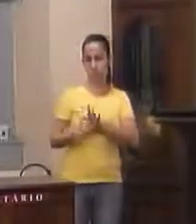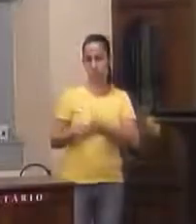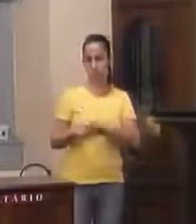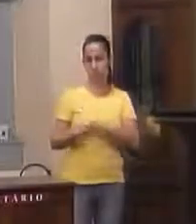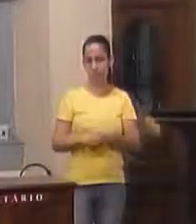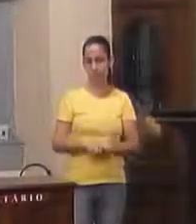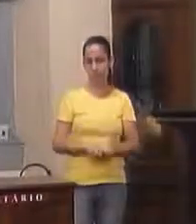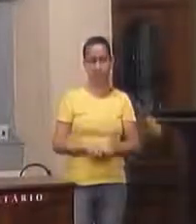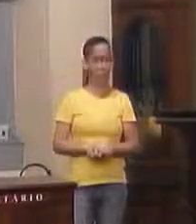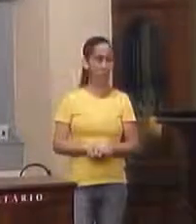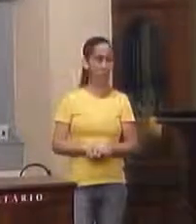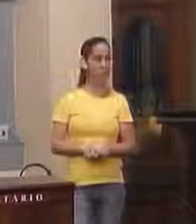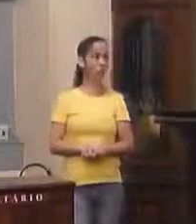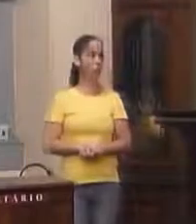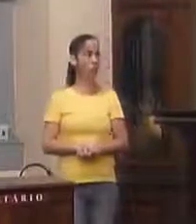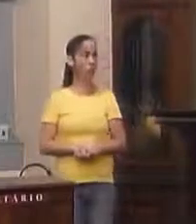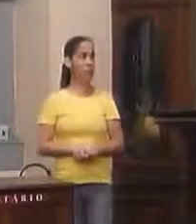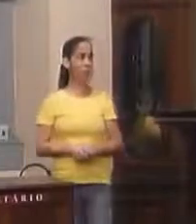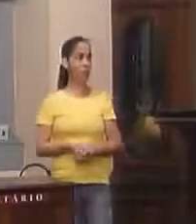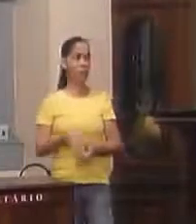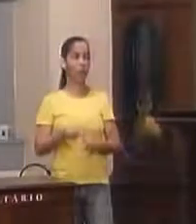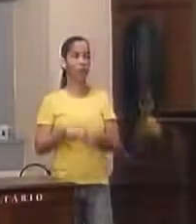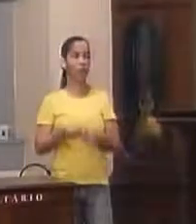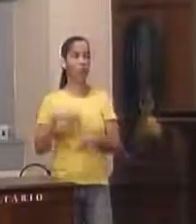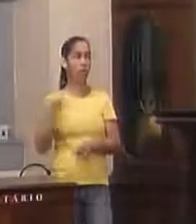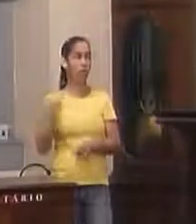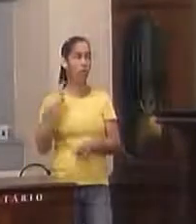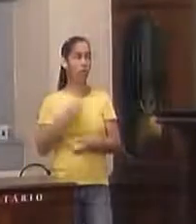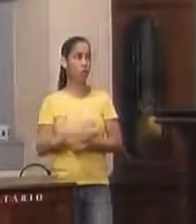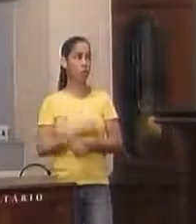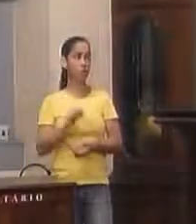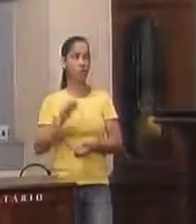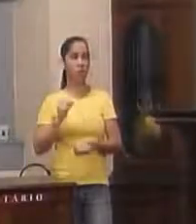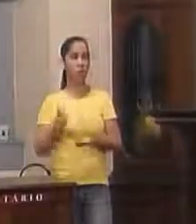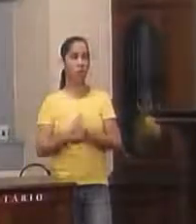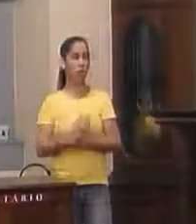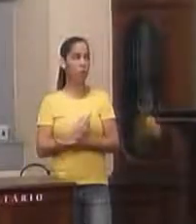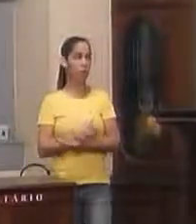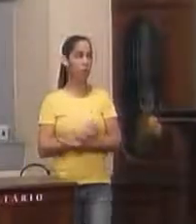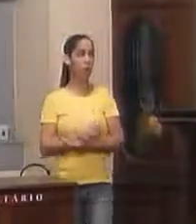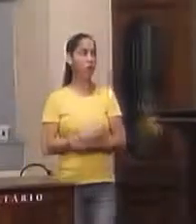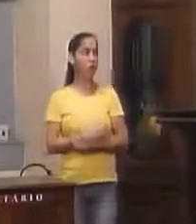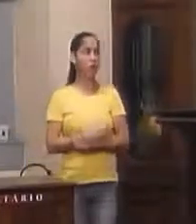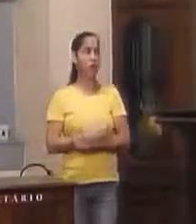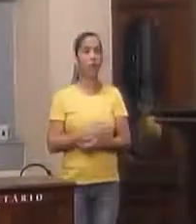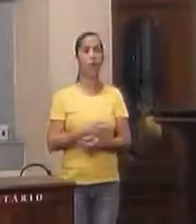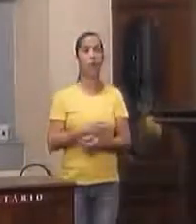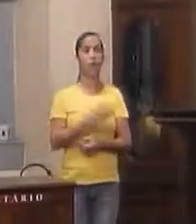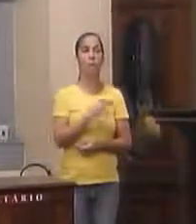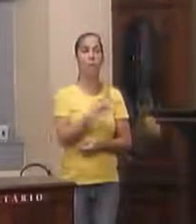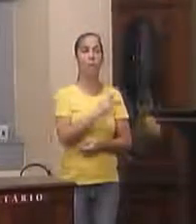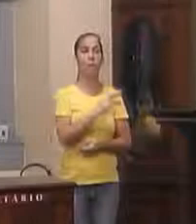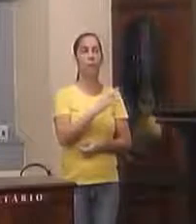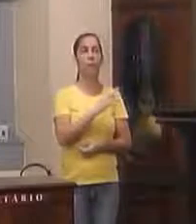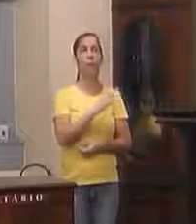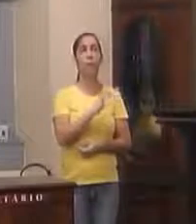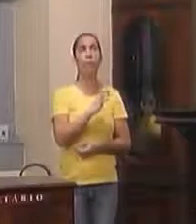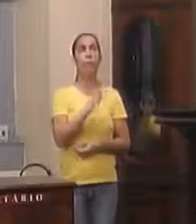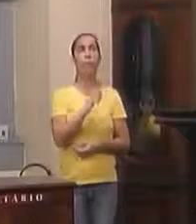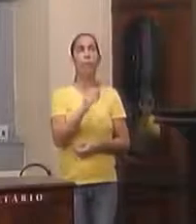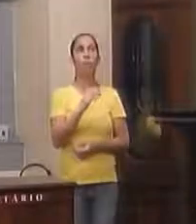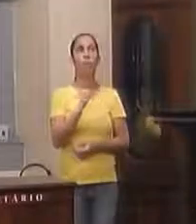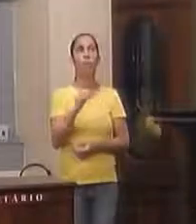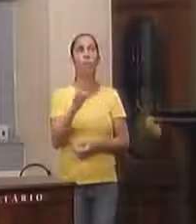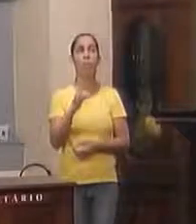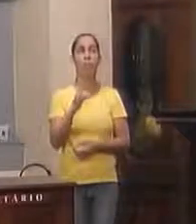também. Sim, vereador. O que acontece é o seguinte, a questão dos precatórios, o que